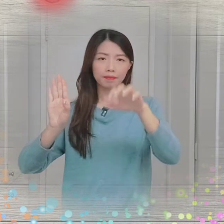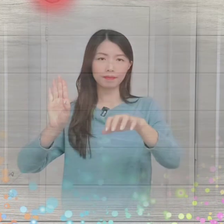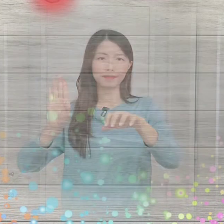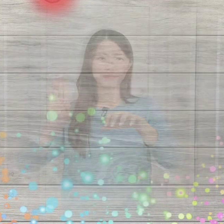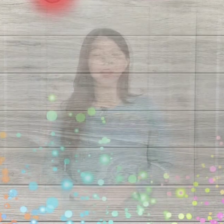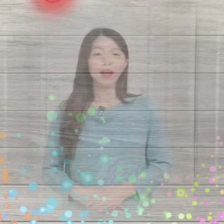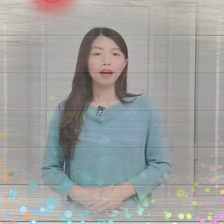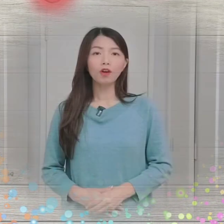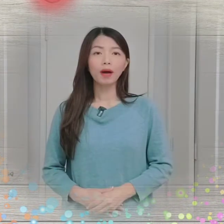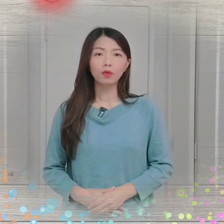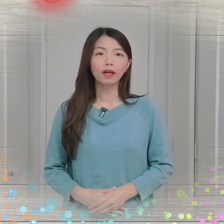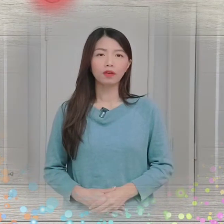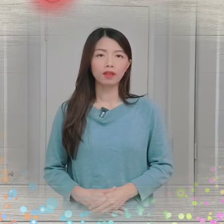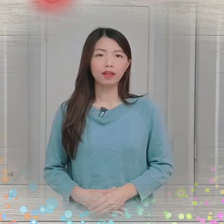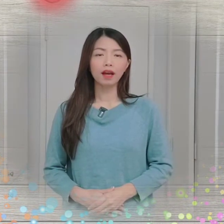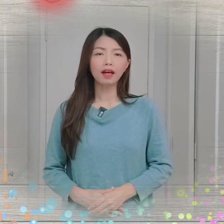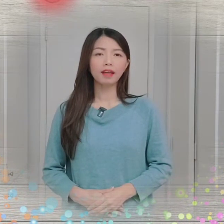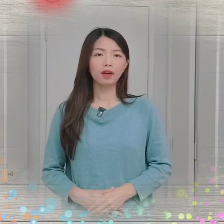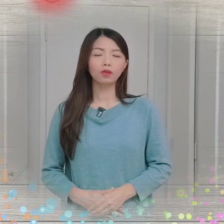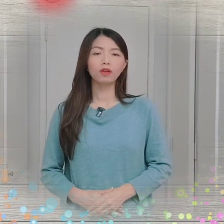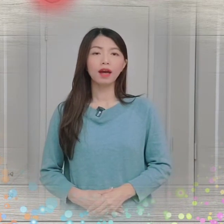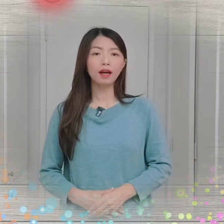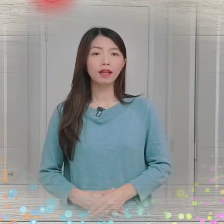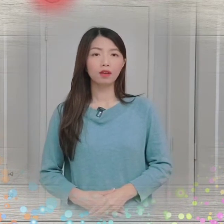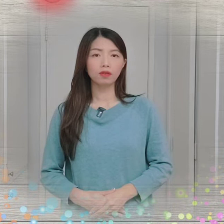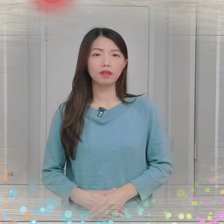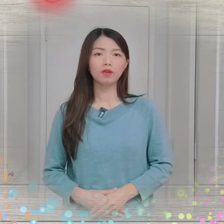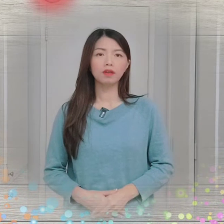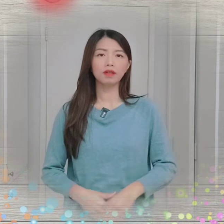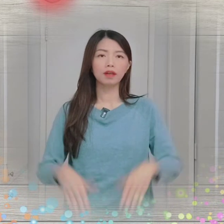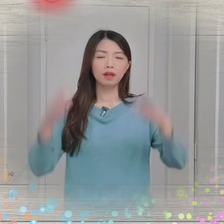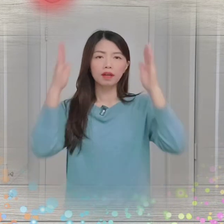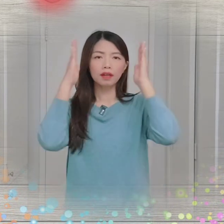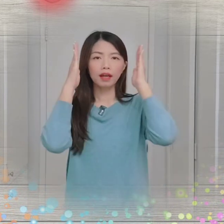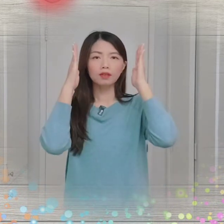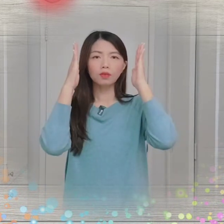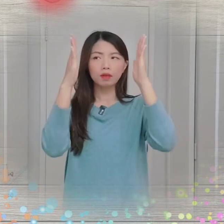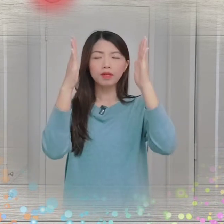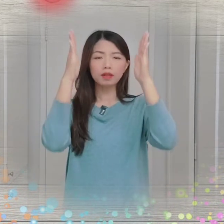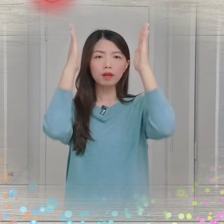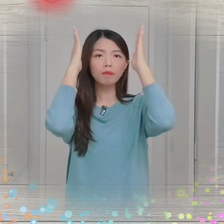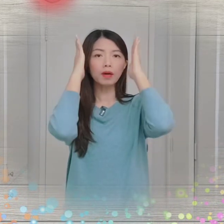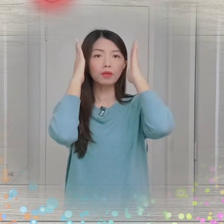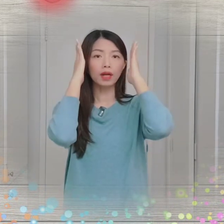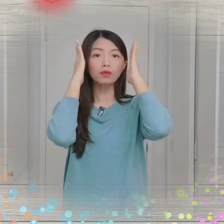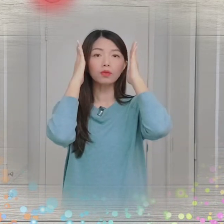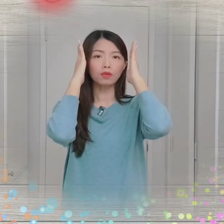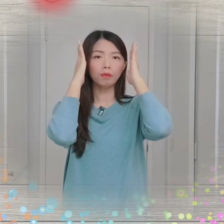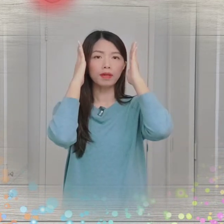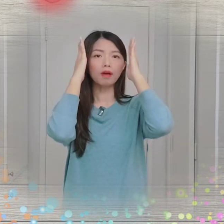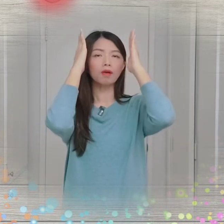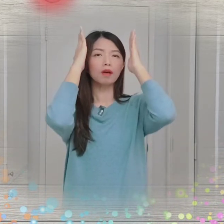베들레헴 향하여 바로 가더니 향하다 어디 어디 향하다 이런 뜻의 수어는 양손을 펴셔서 바로